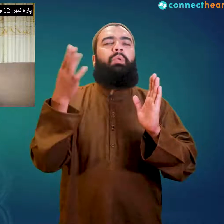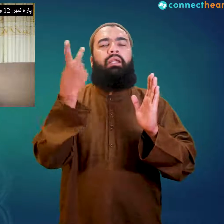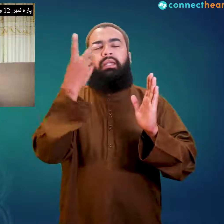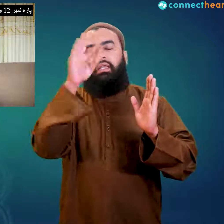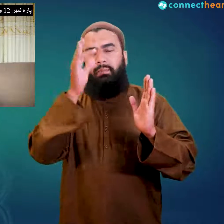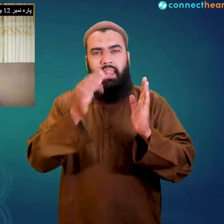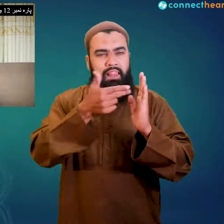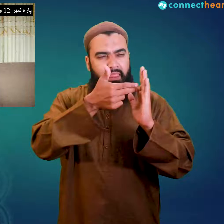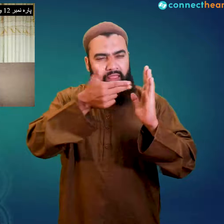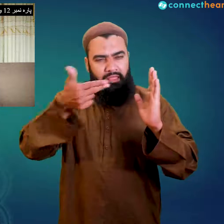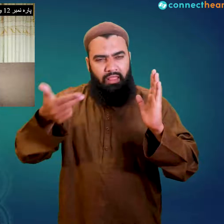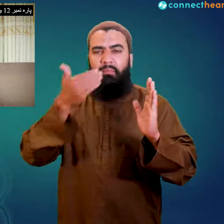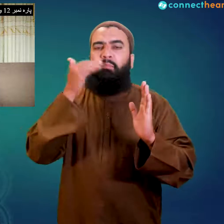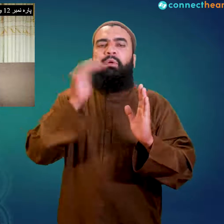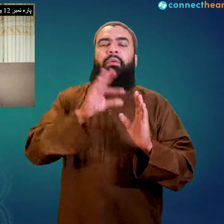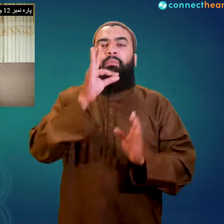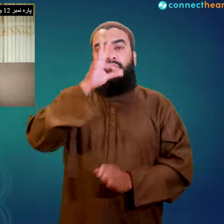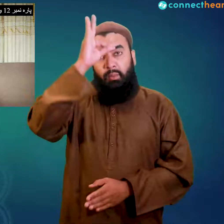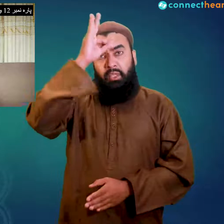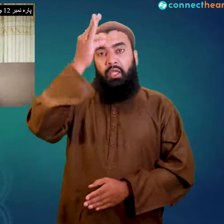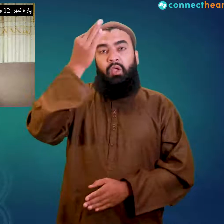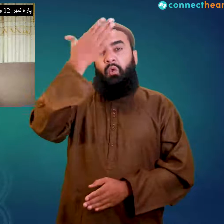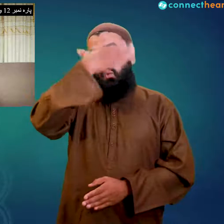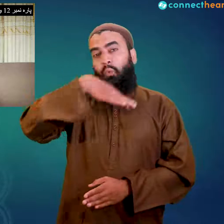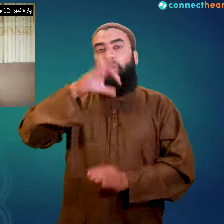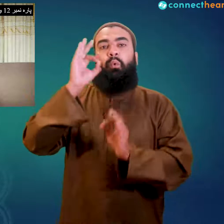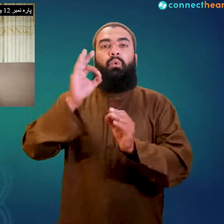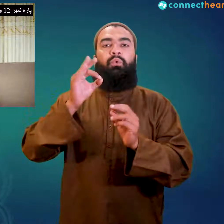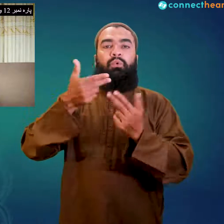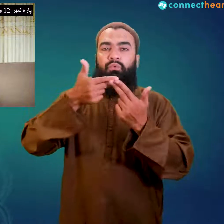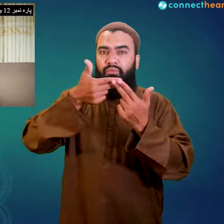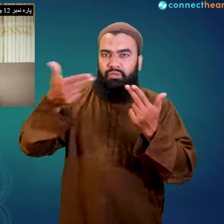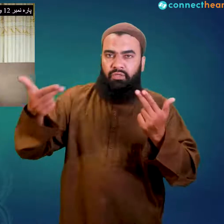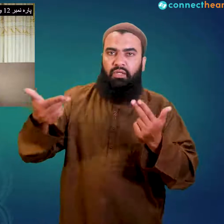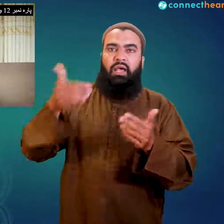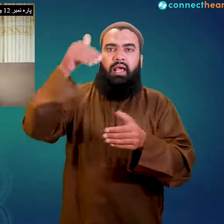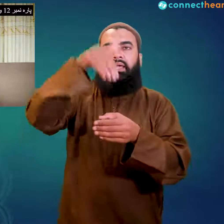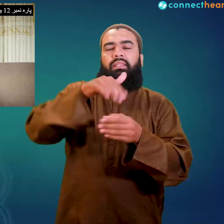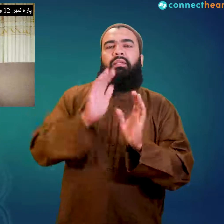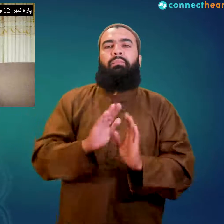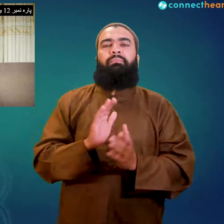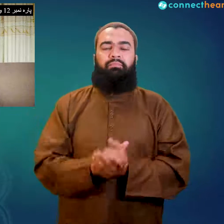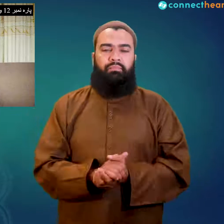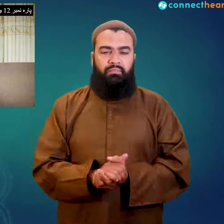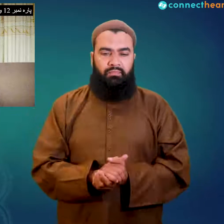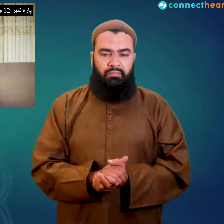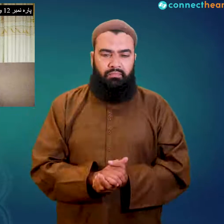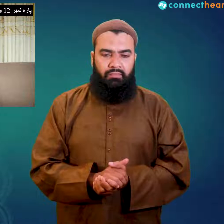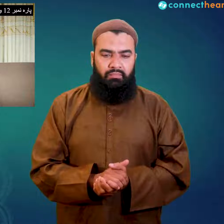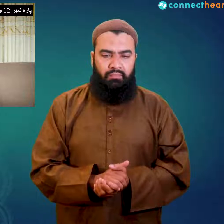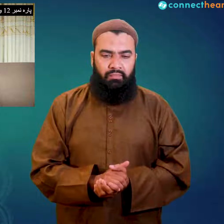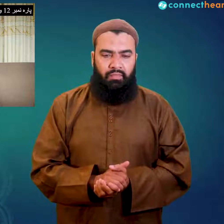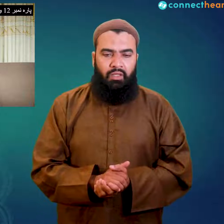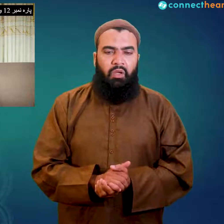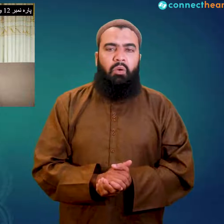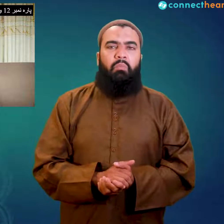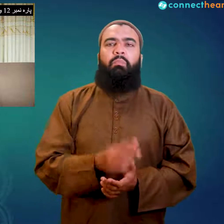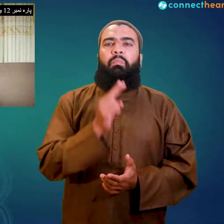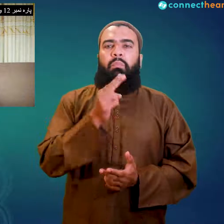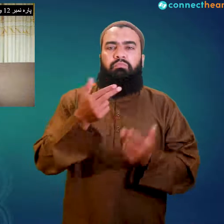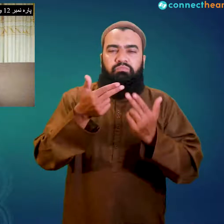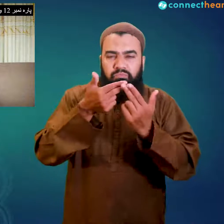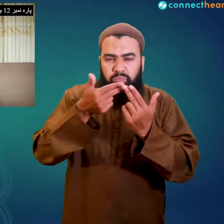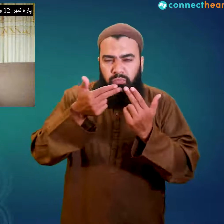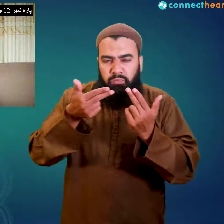ہے اور طویل واقعہ اس صورت کے اندر بیان فرمایا گیا ہے۔ اور اس سے پہلے یہ فرمایا گیا انا انزلناہ